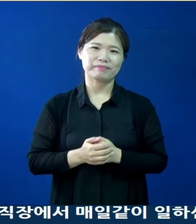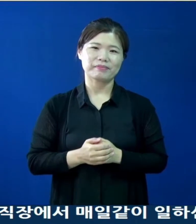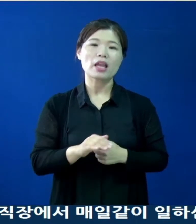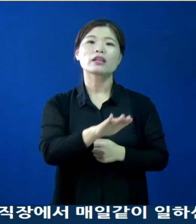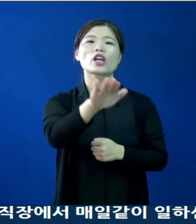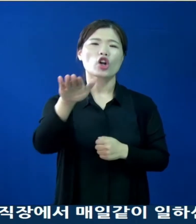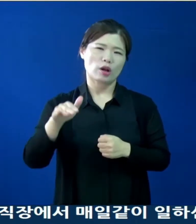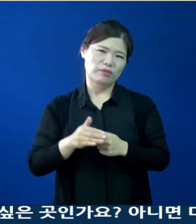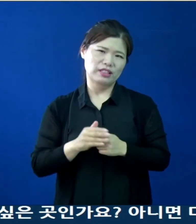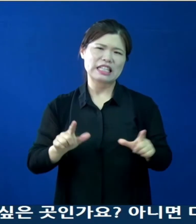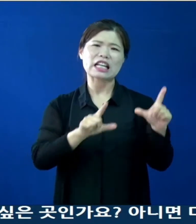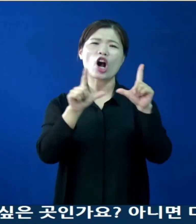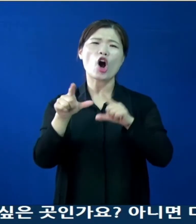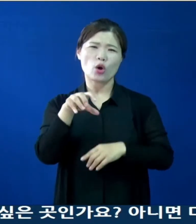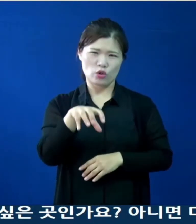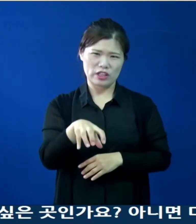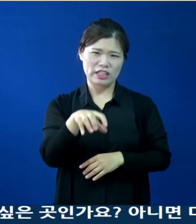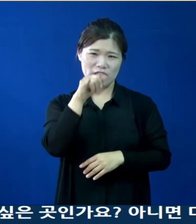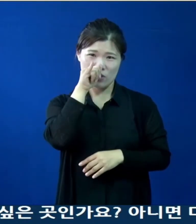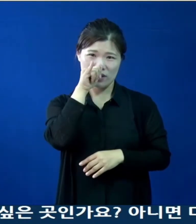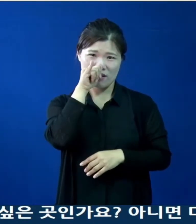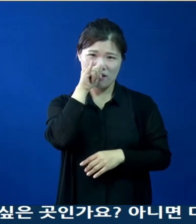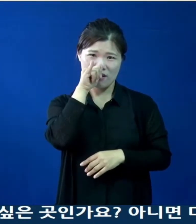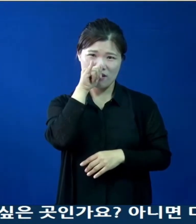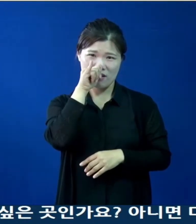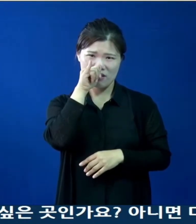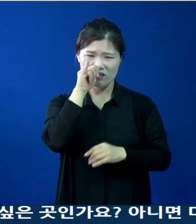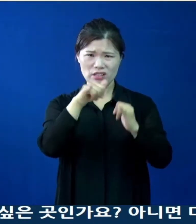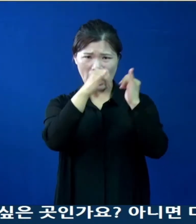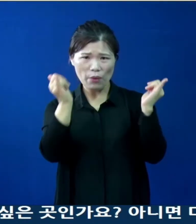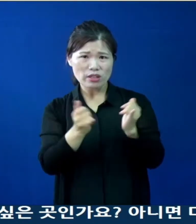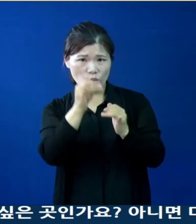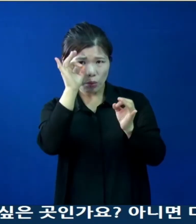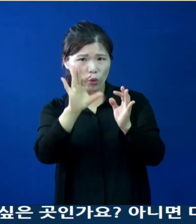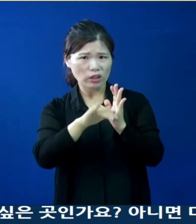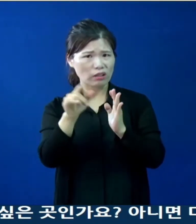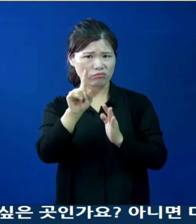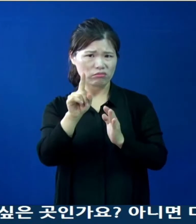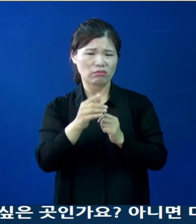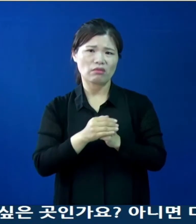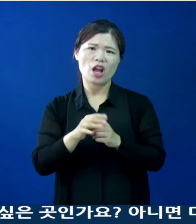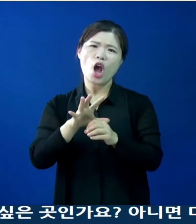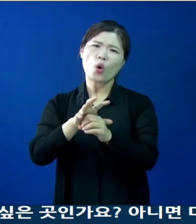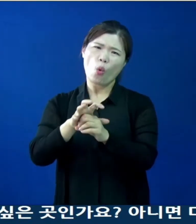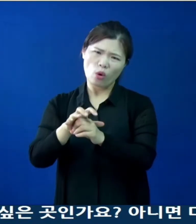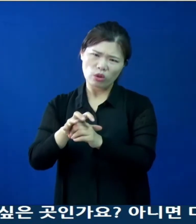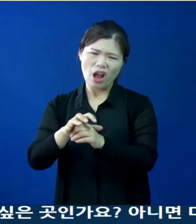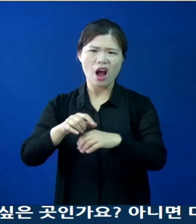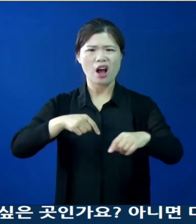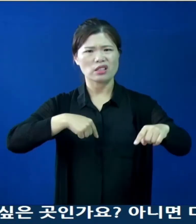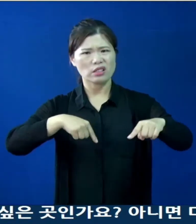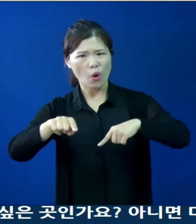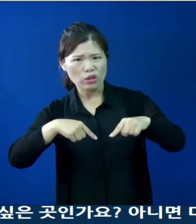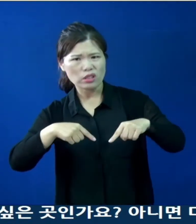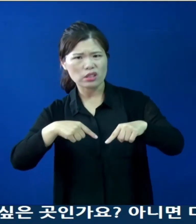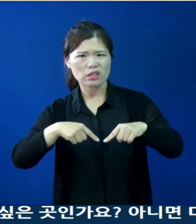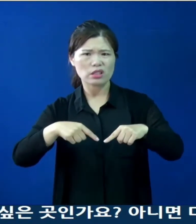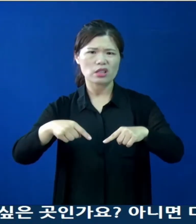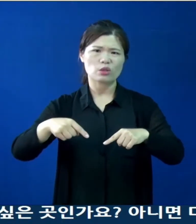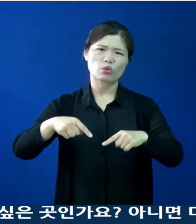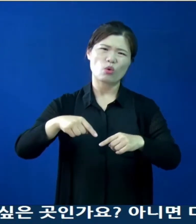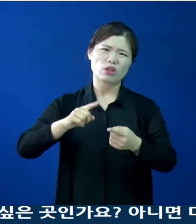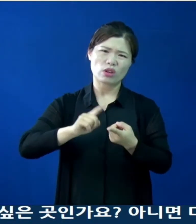여러분이 거주하고 있는 사회적 거주 환경은 어떠십니까? 코로나, 정치, 사회적인,